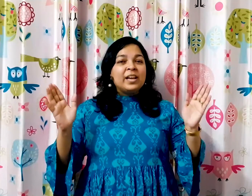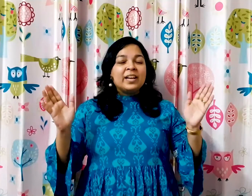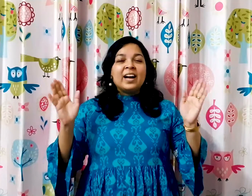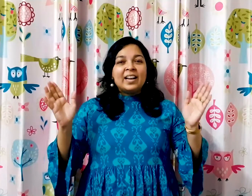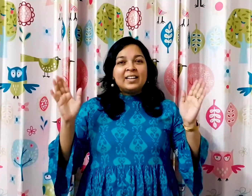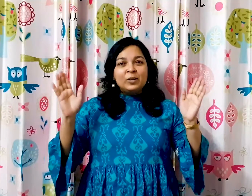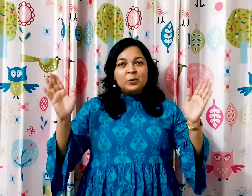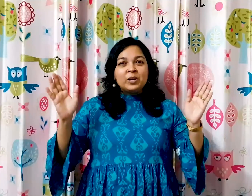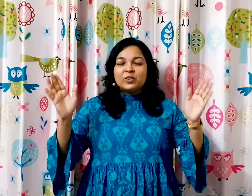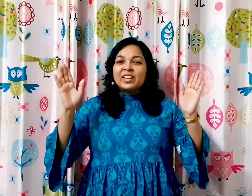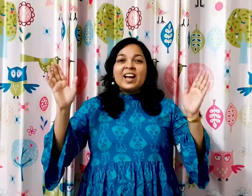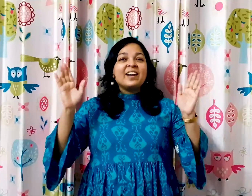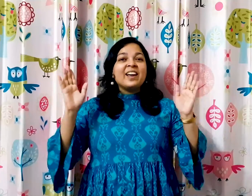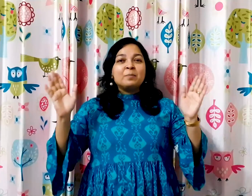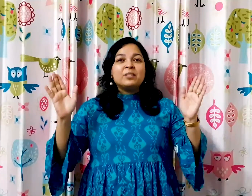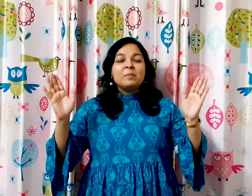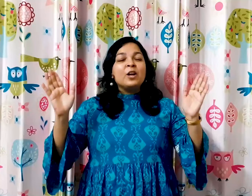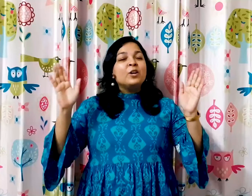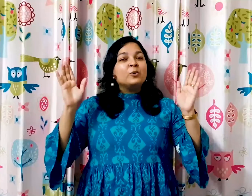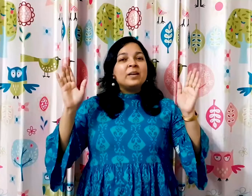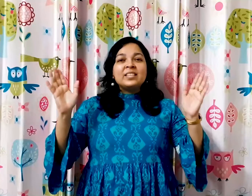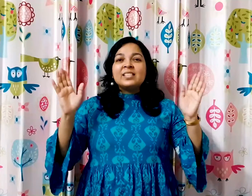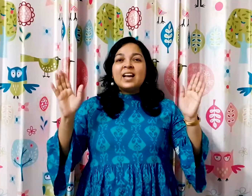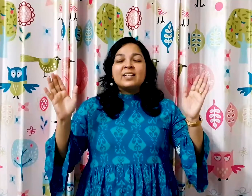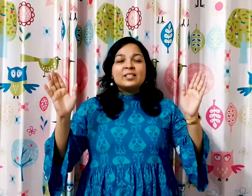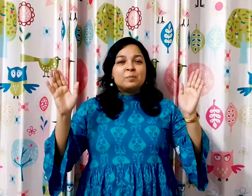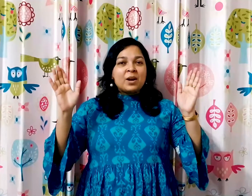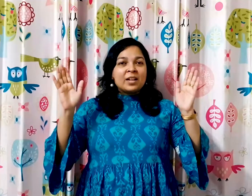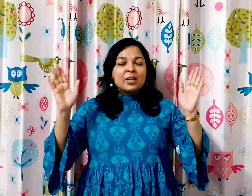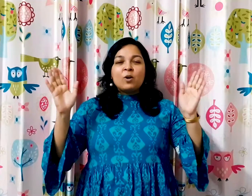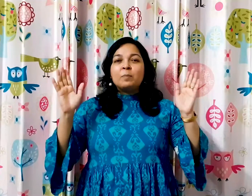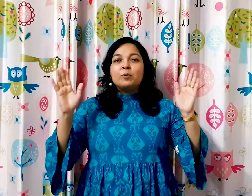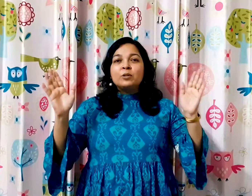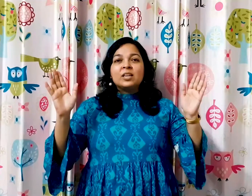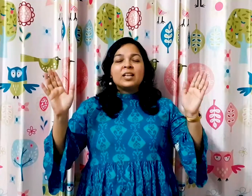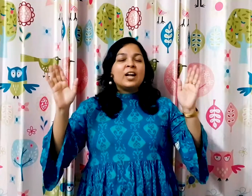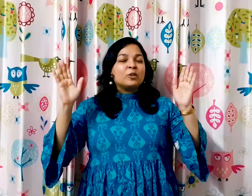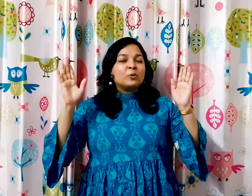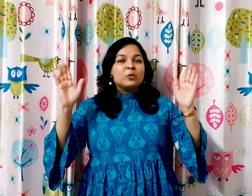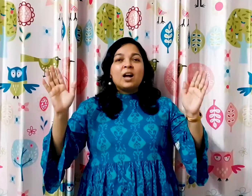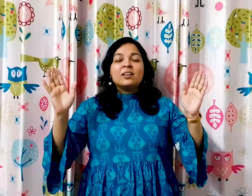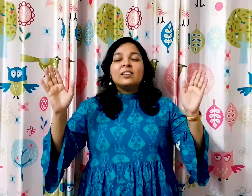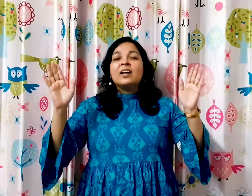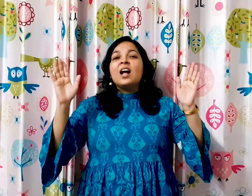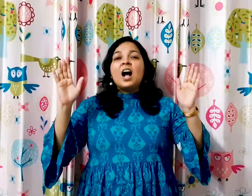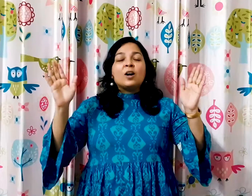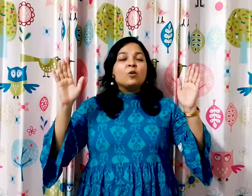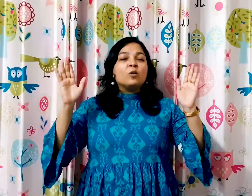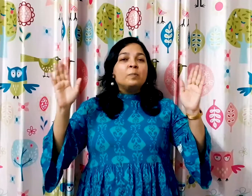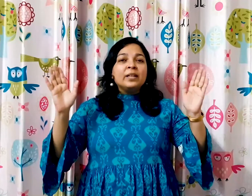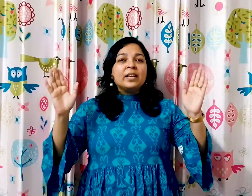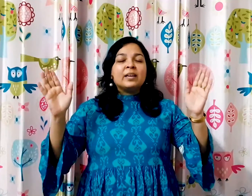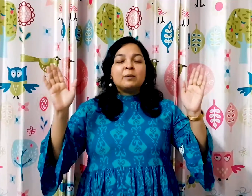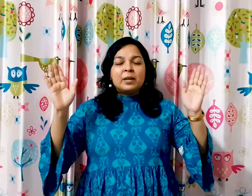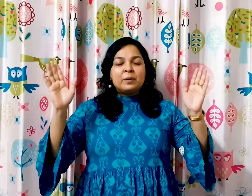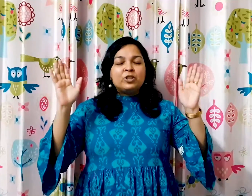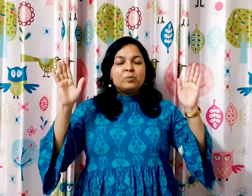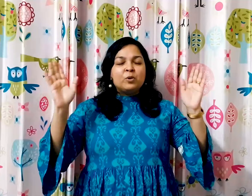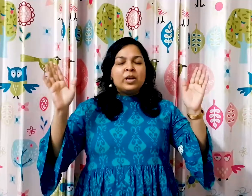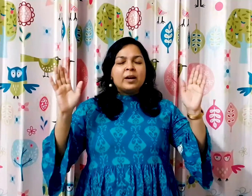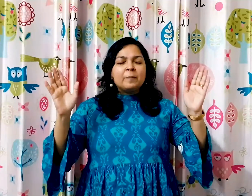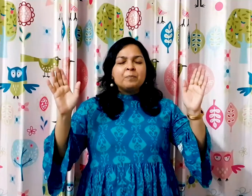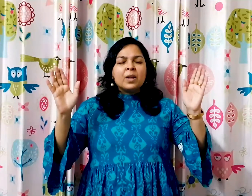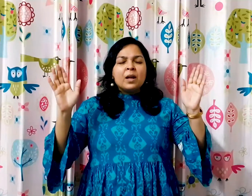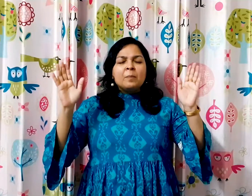उसे बोलिएगा। हालेलुया। तो तैयार है आप सब? तो मेरे साथ इस प्रार्थना को आप बोल सकते हैं, हाथों को उठाकर, आंखों को बंद कर मेरे